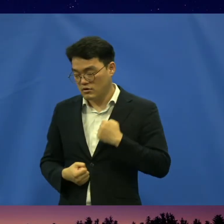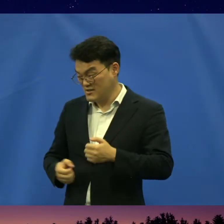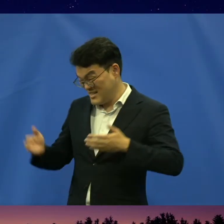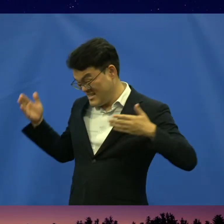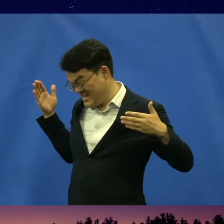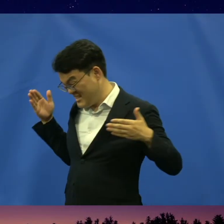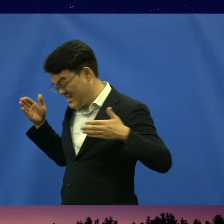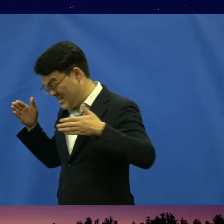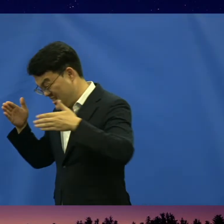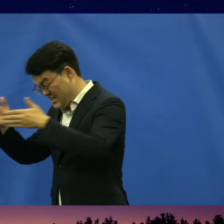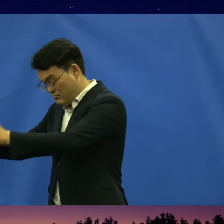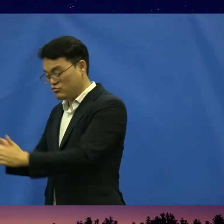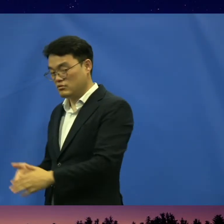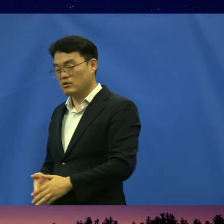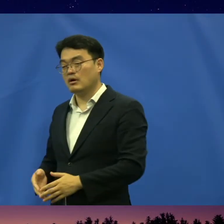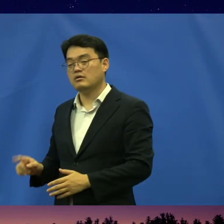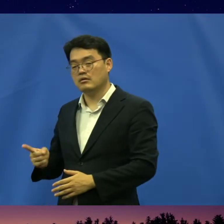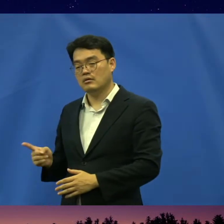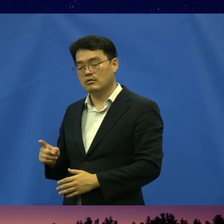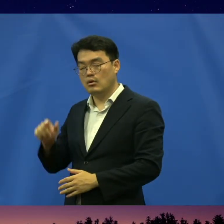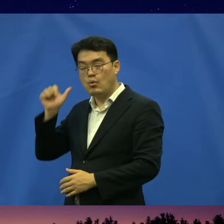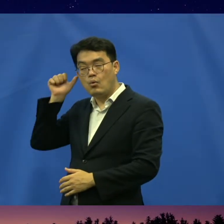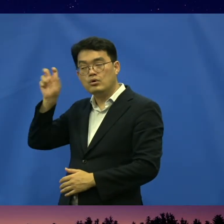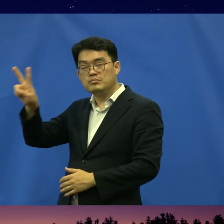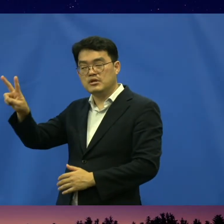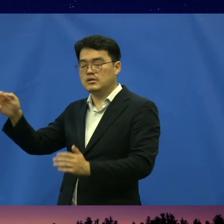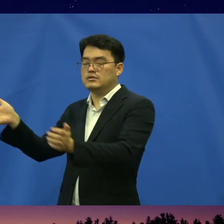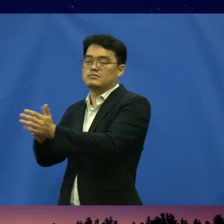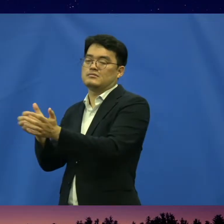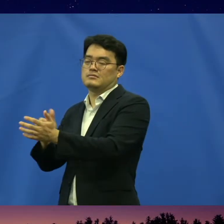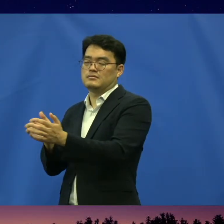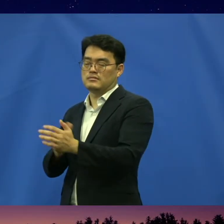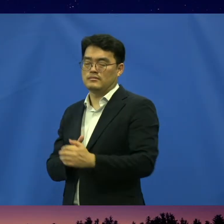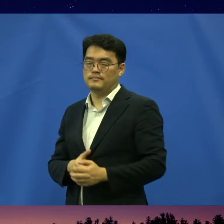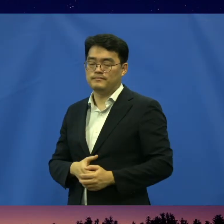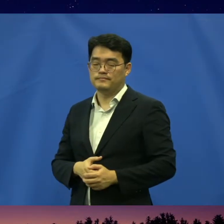여러분, 시작하는 것에는 별다른 능력의 차이가 없어요.